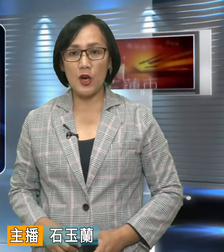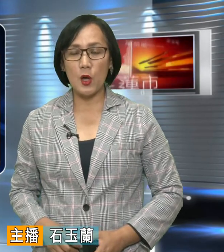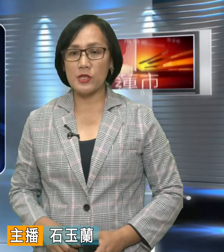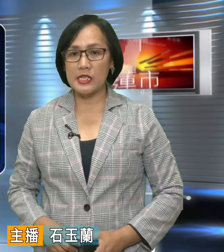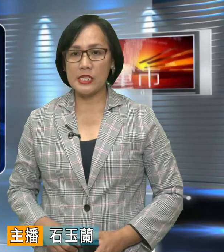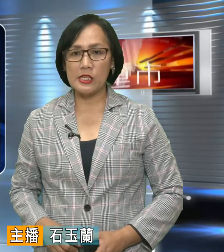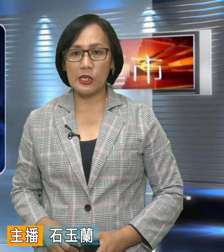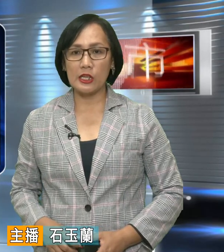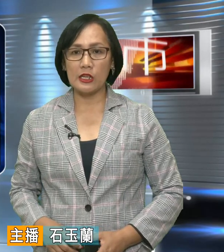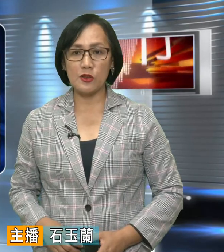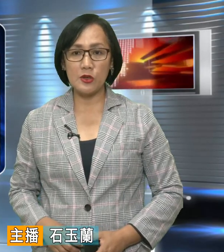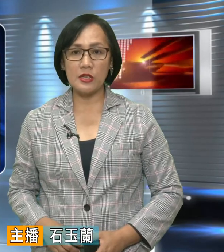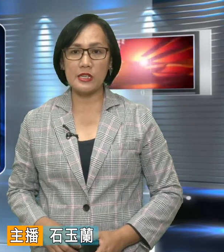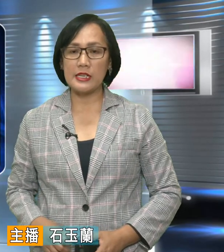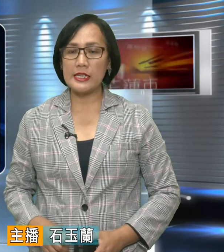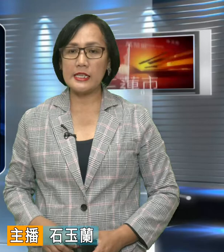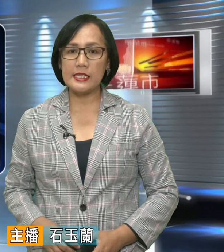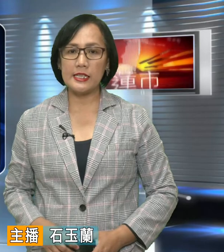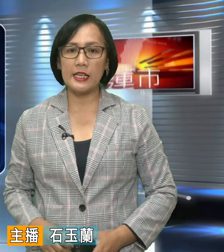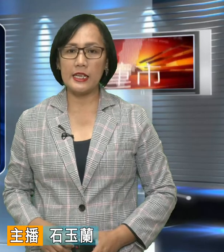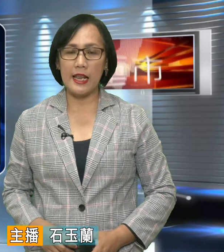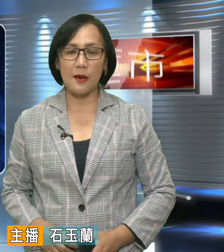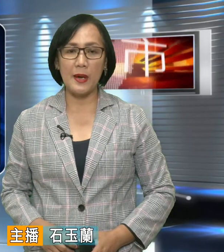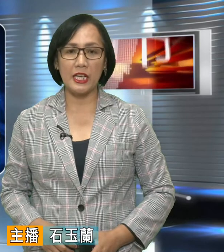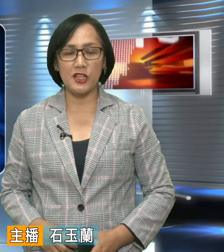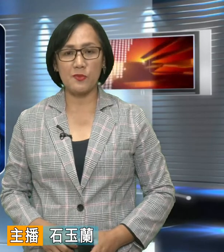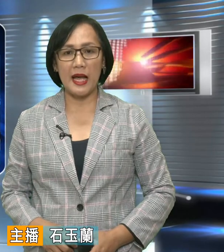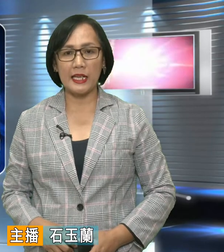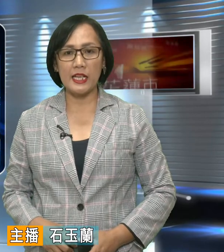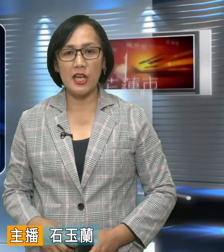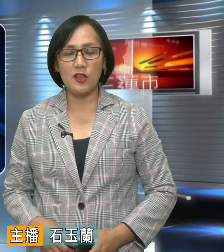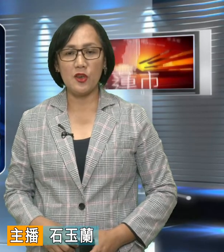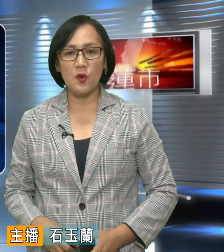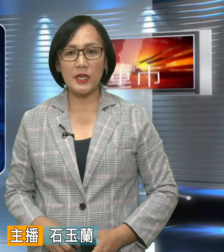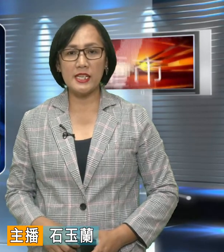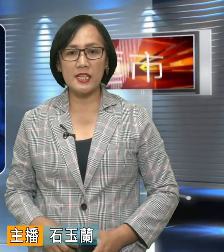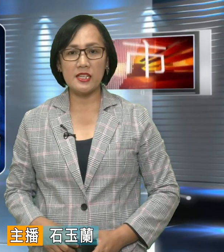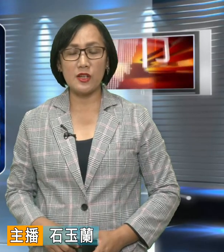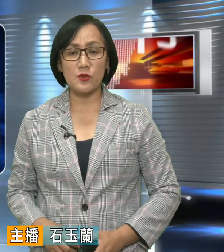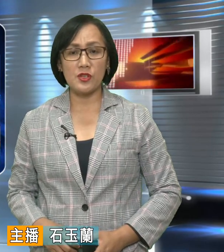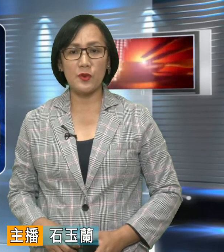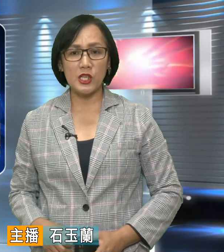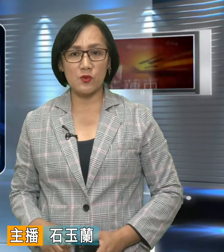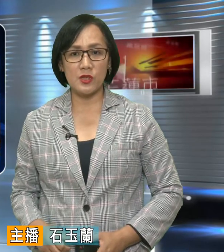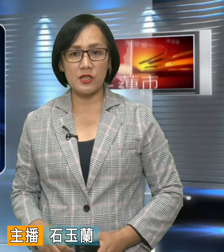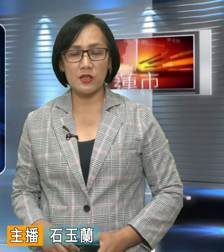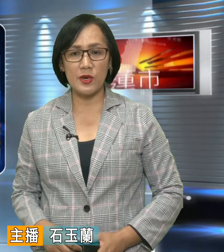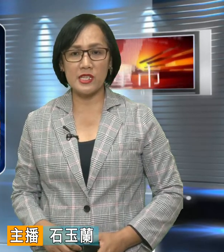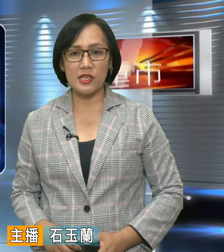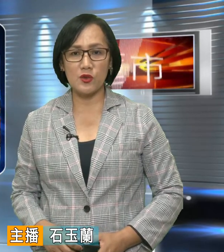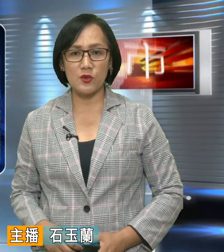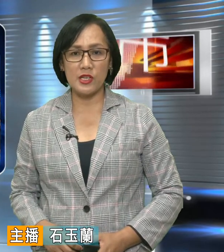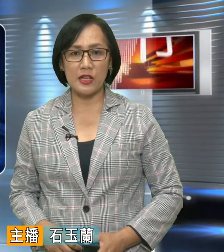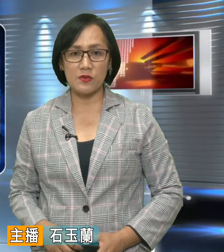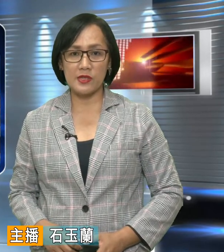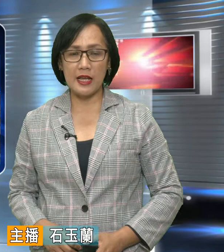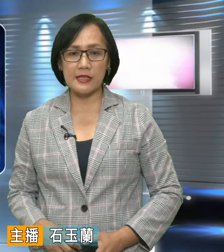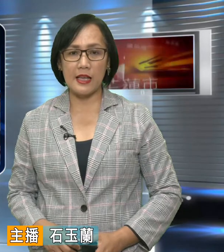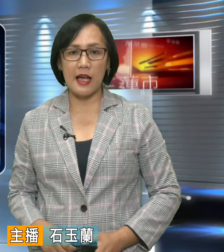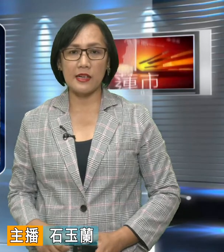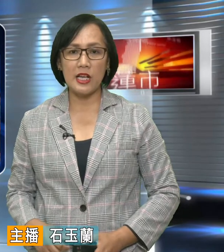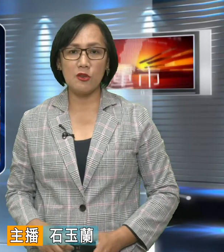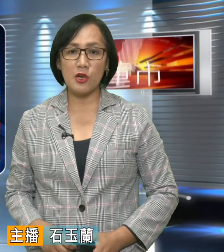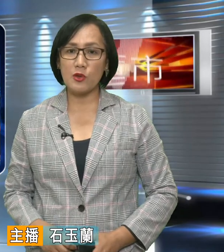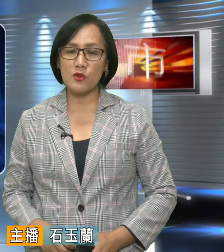县2号是新增了确诊1218例，由花莲县长许正卫主持，卫生局长朱